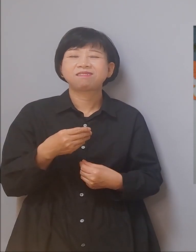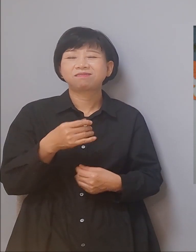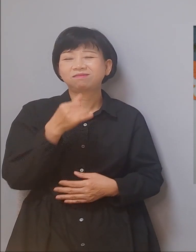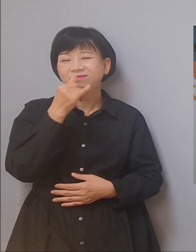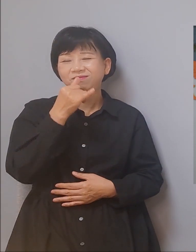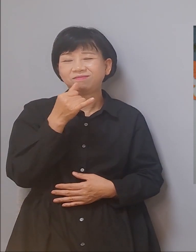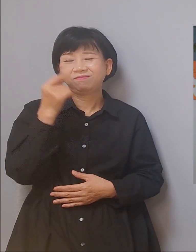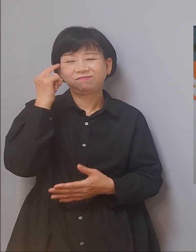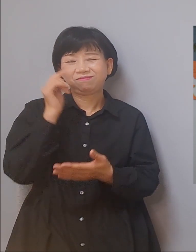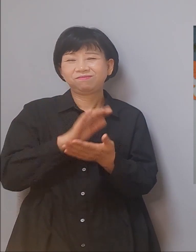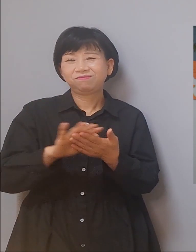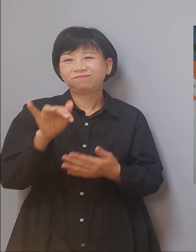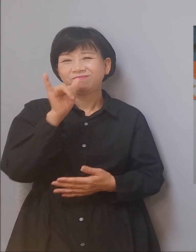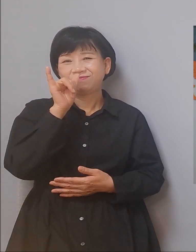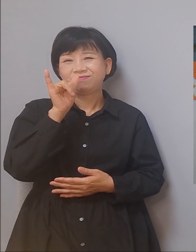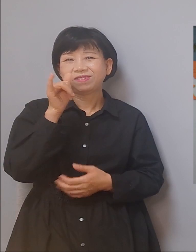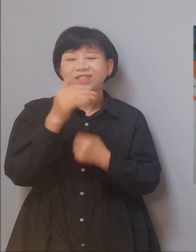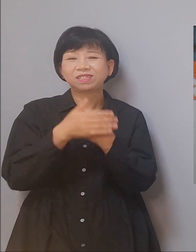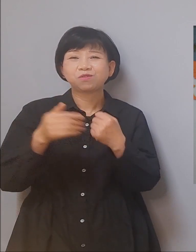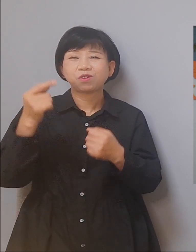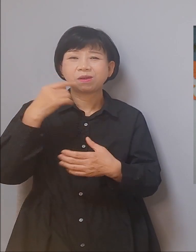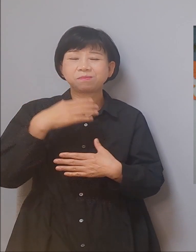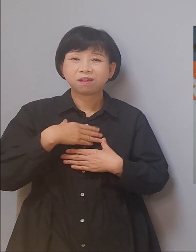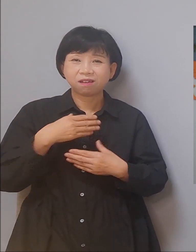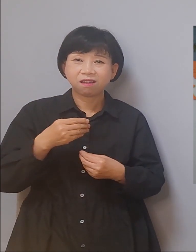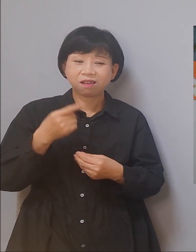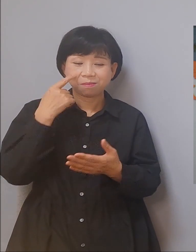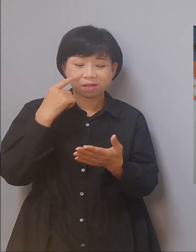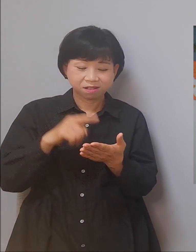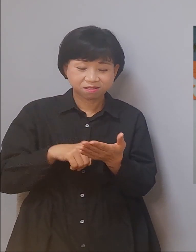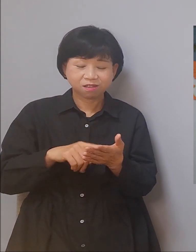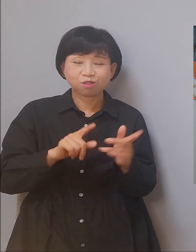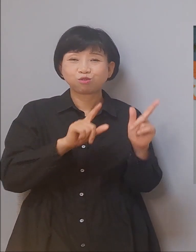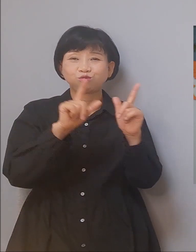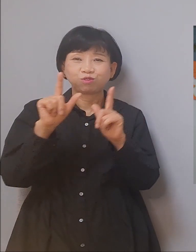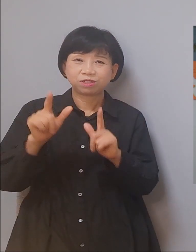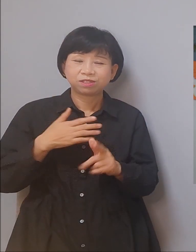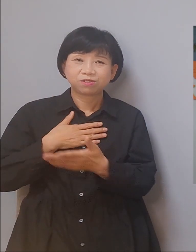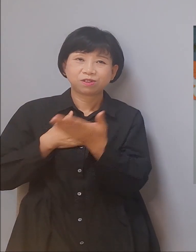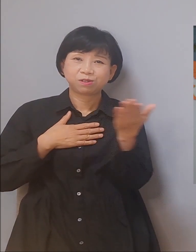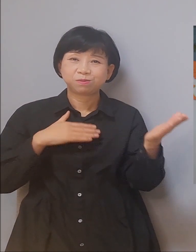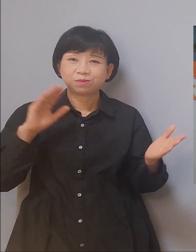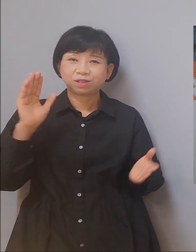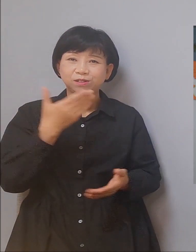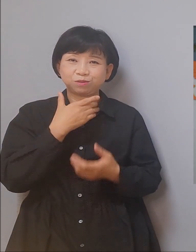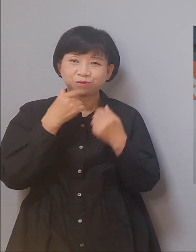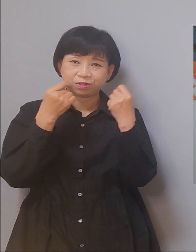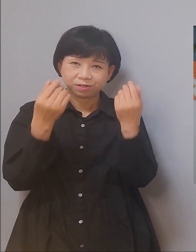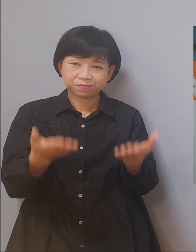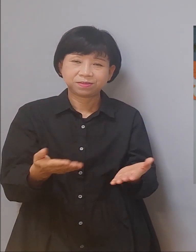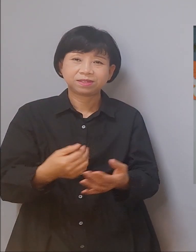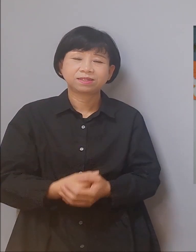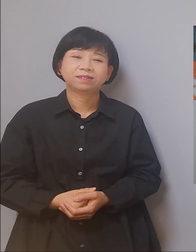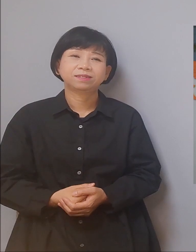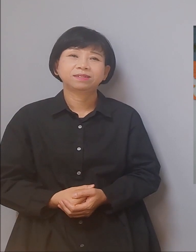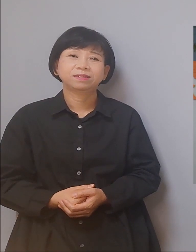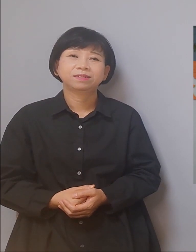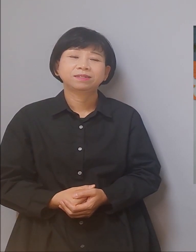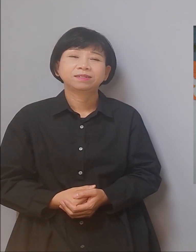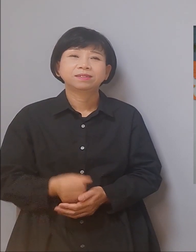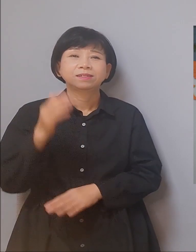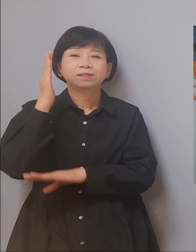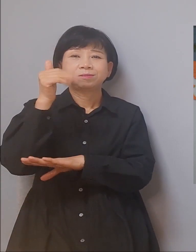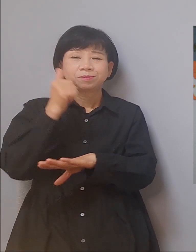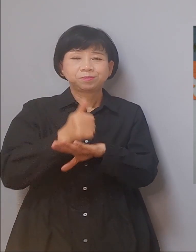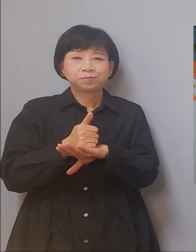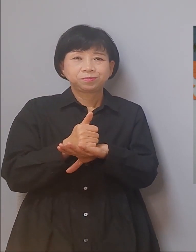찾아오는 겁니다. 그 은혜와 평강을 발견하시고 누리시는 저와 여러분이 되기를 바랍니다. 말씀을